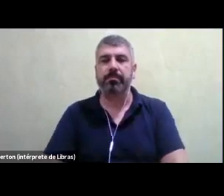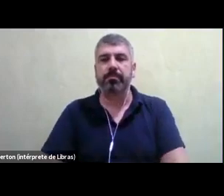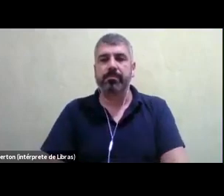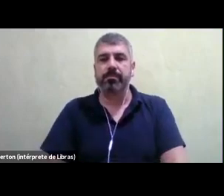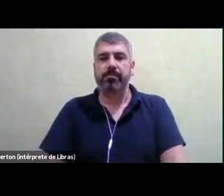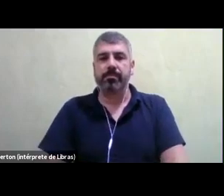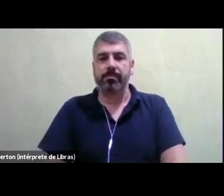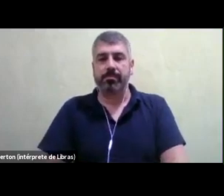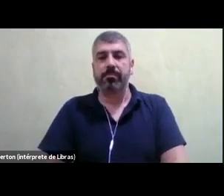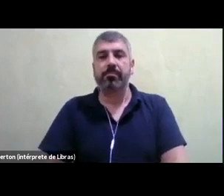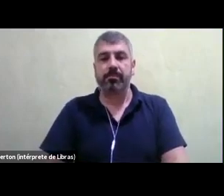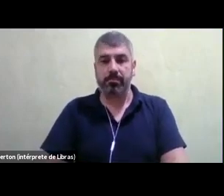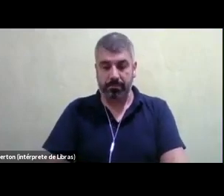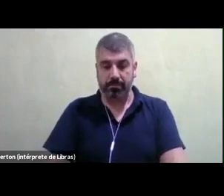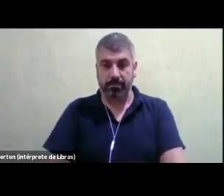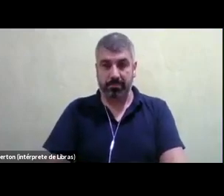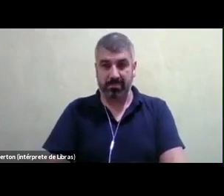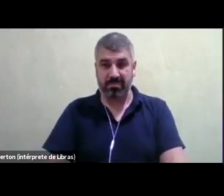contexto.